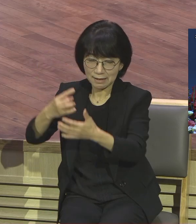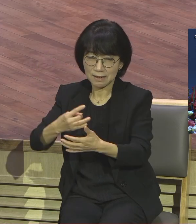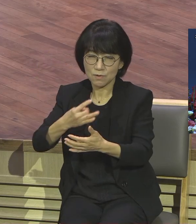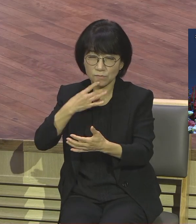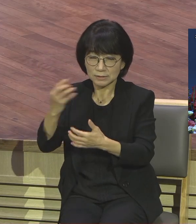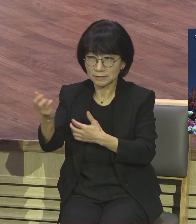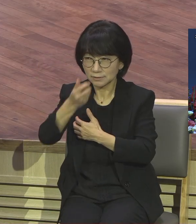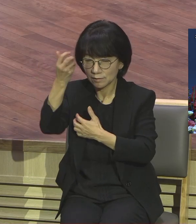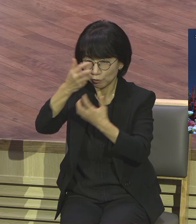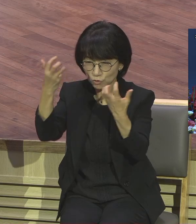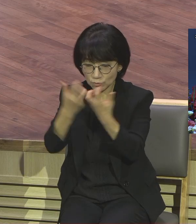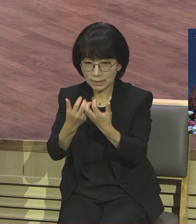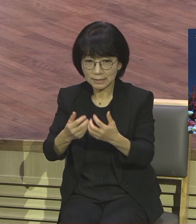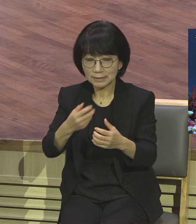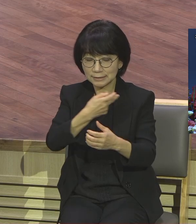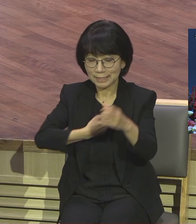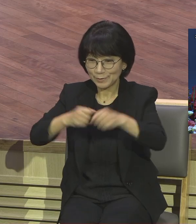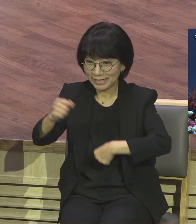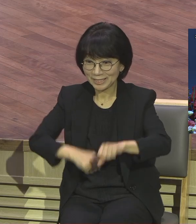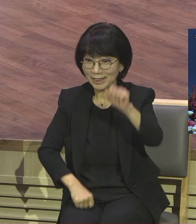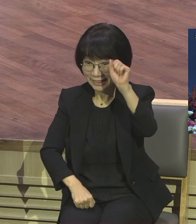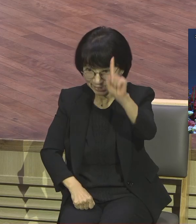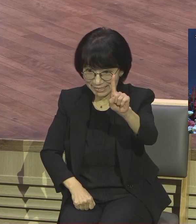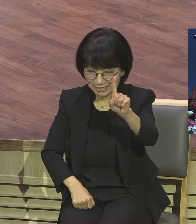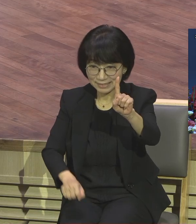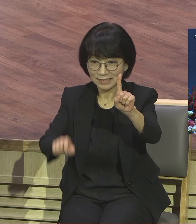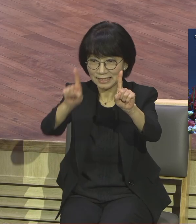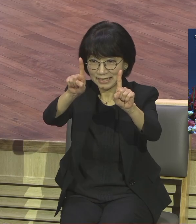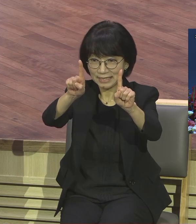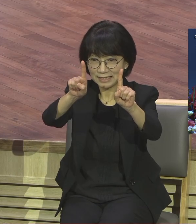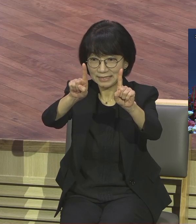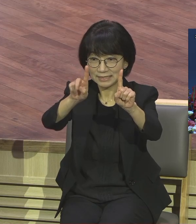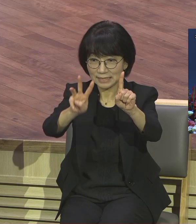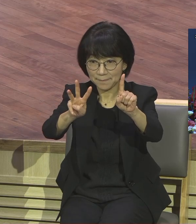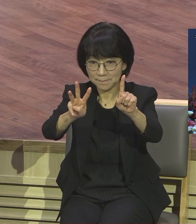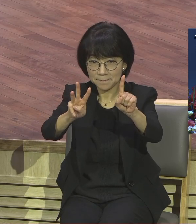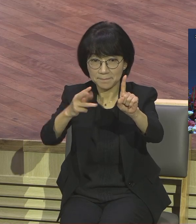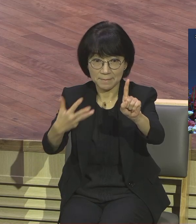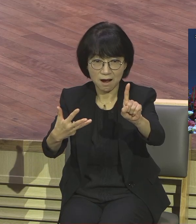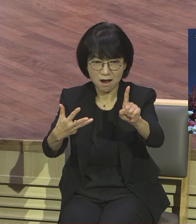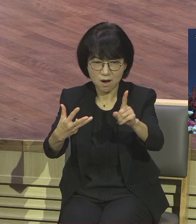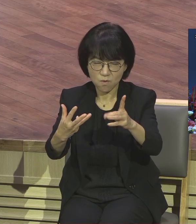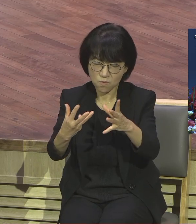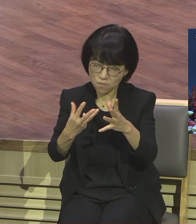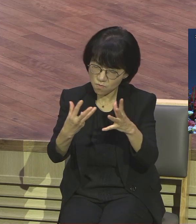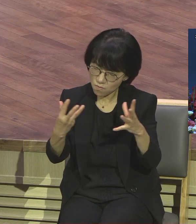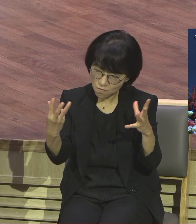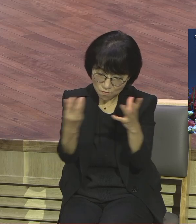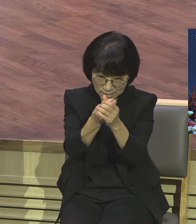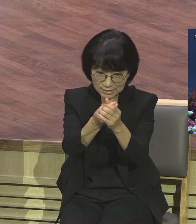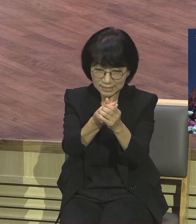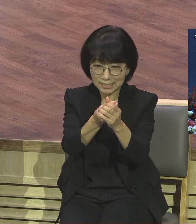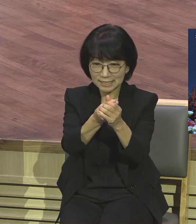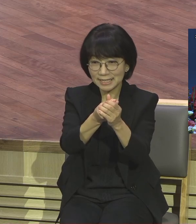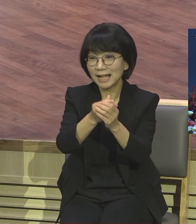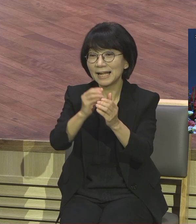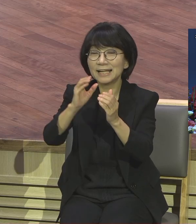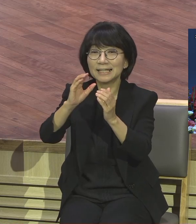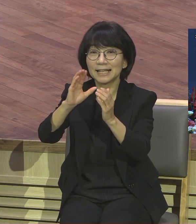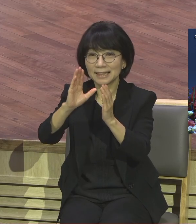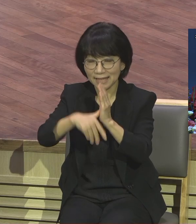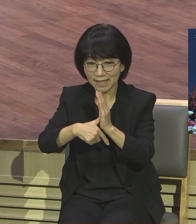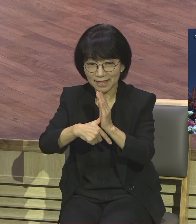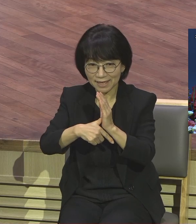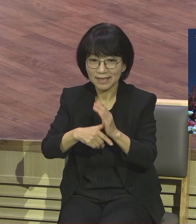1, 3, 8. 사도행전 1장 1절 3절 8절. 예수 생명의 축복을 누리는 만큼 내 삶을